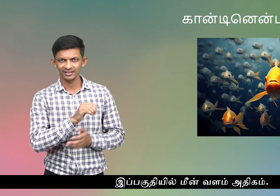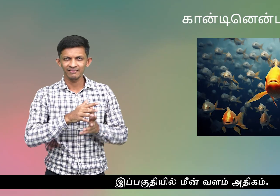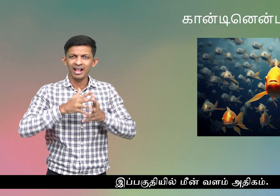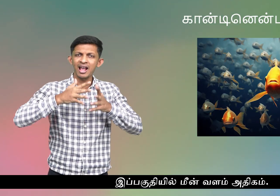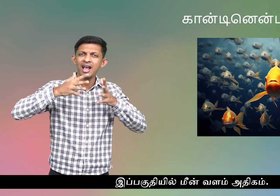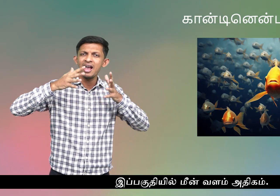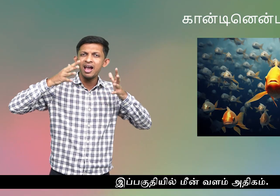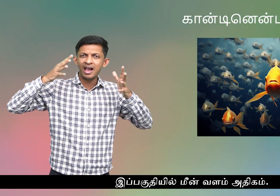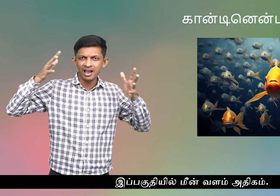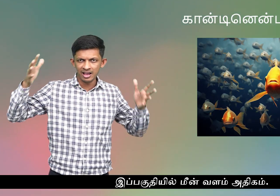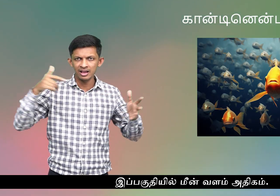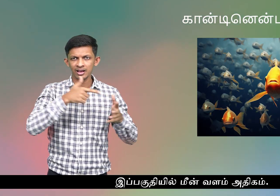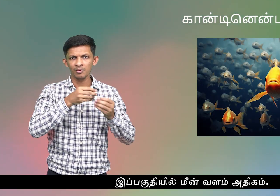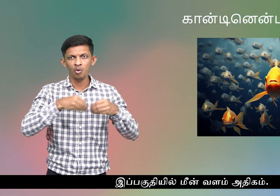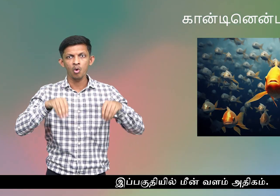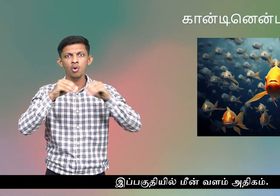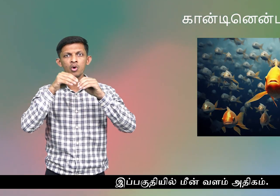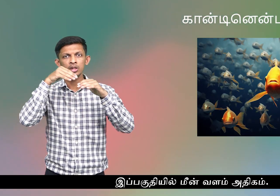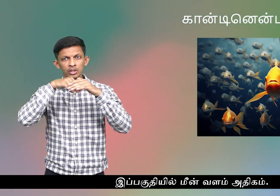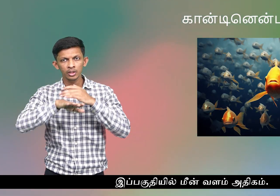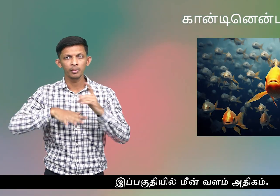இப்பகுதியில் மீன் வளம் அதிகம்.